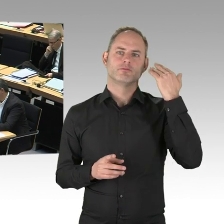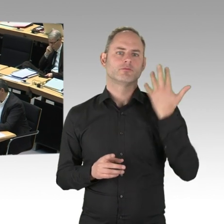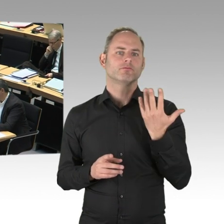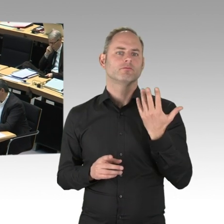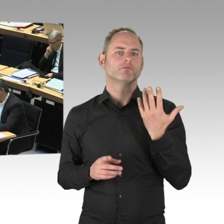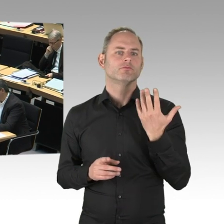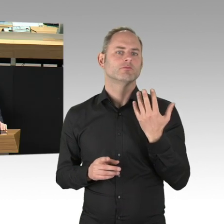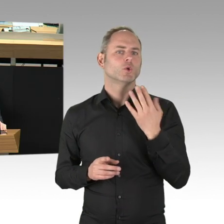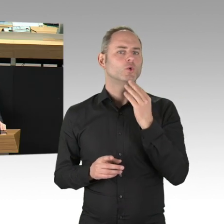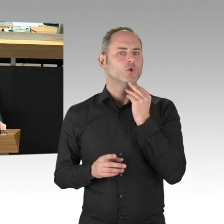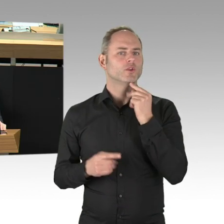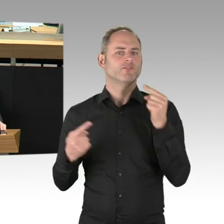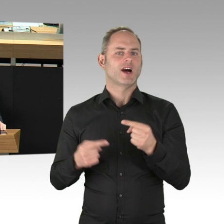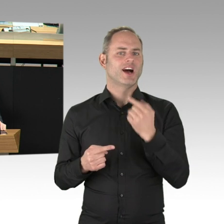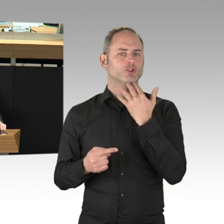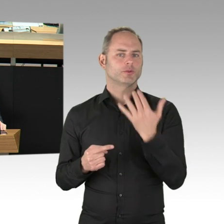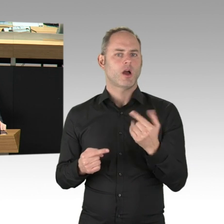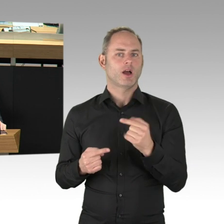nicht.